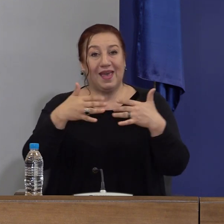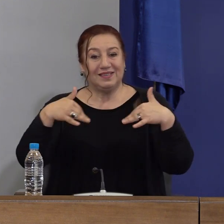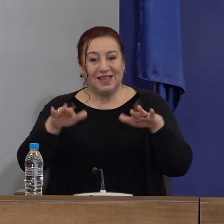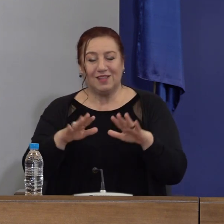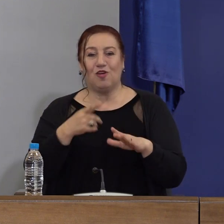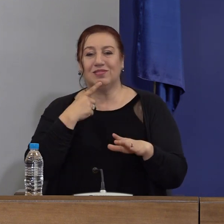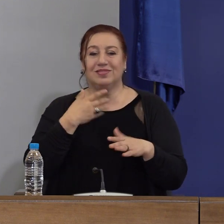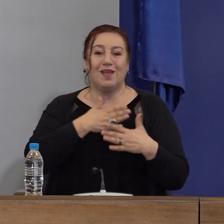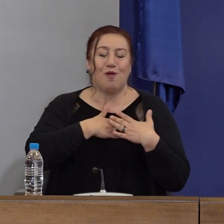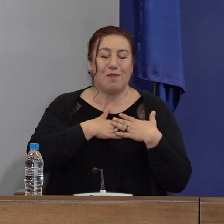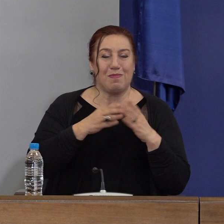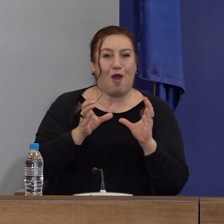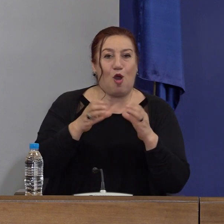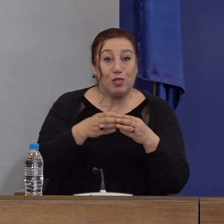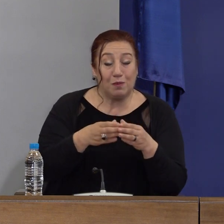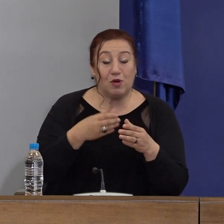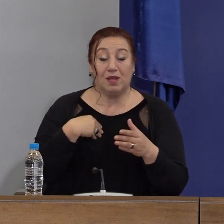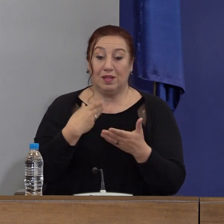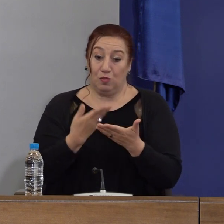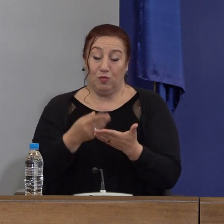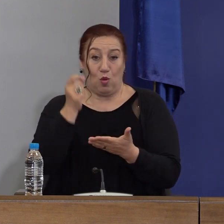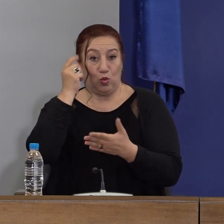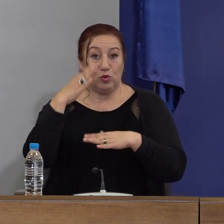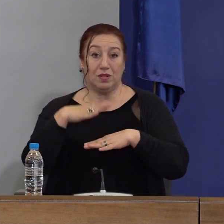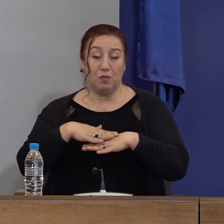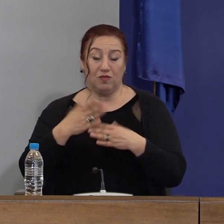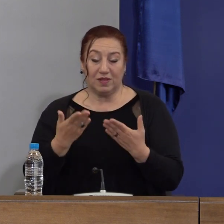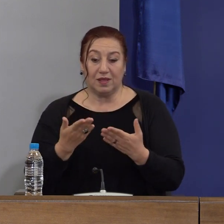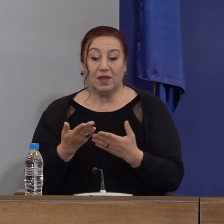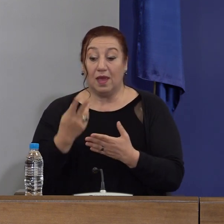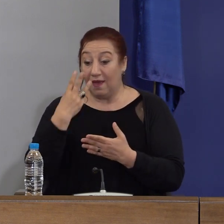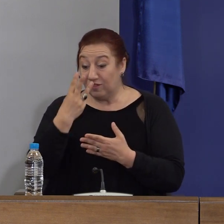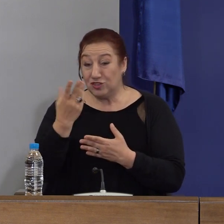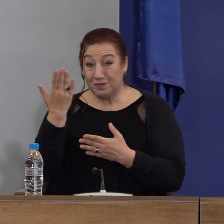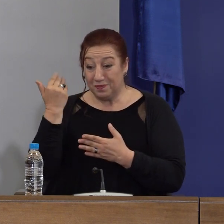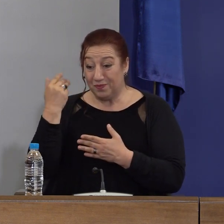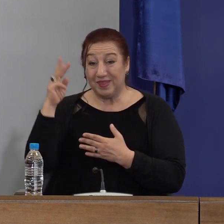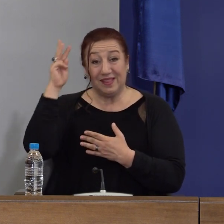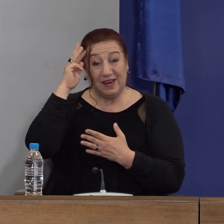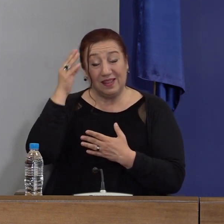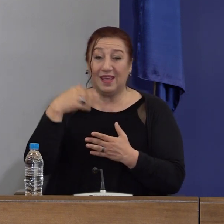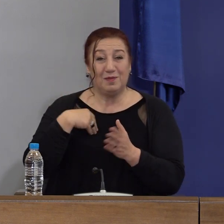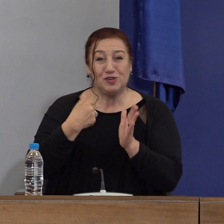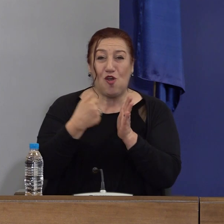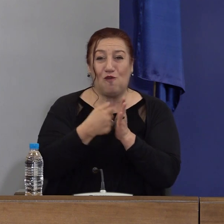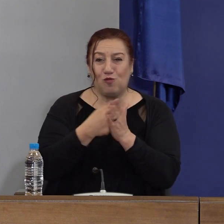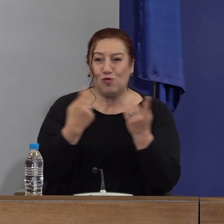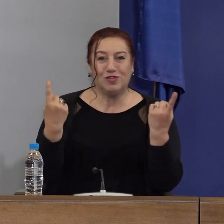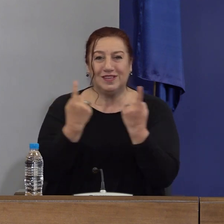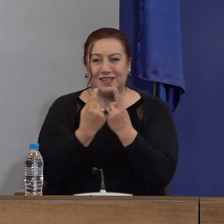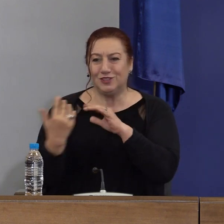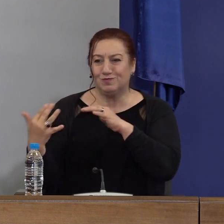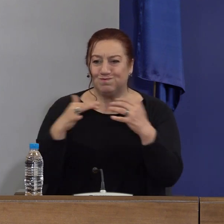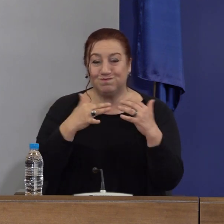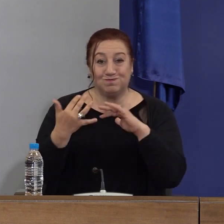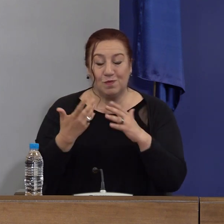на поведение, но така или иначе след тези 3 дена, в които имаше футболни мачове, нещата и